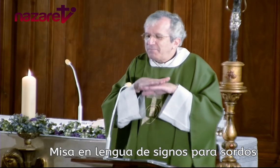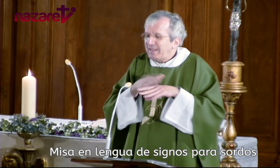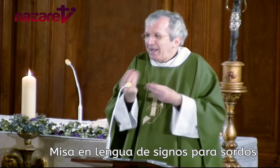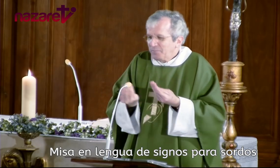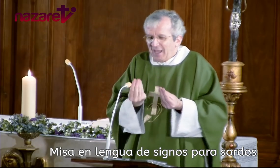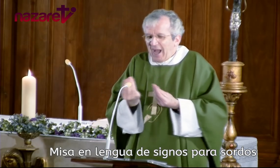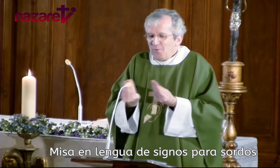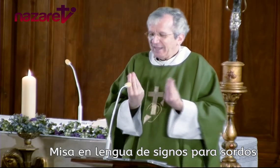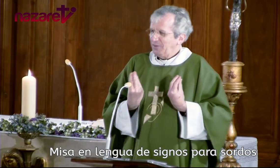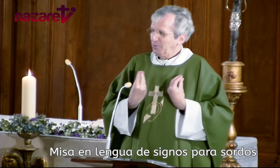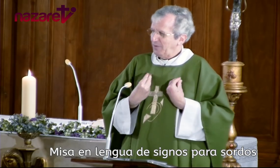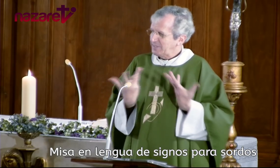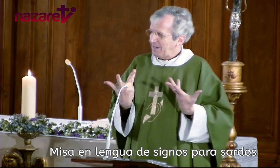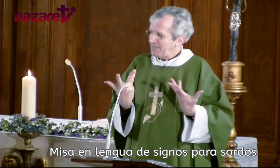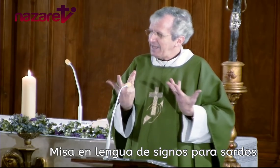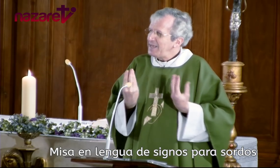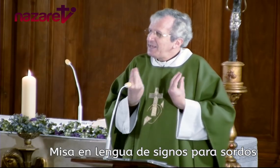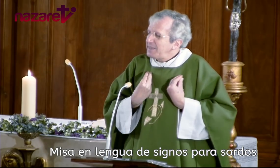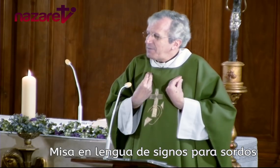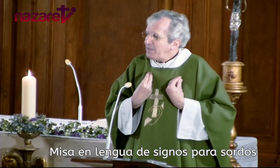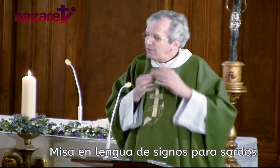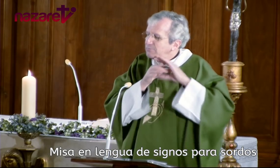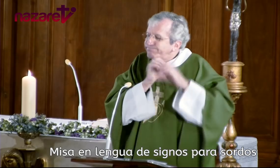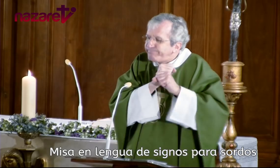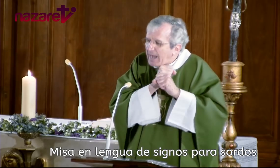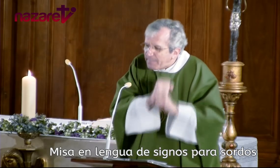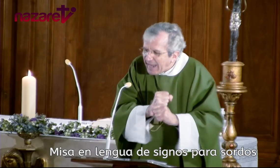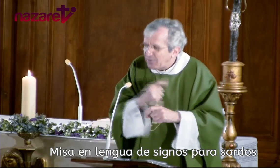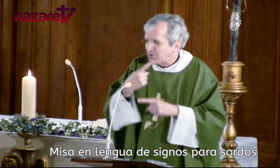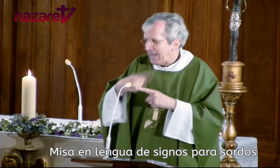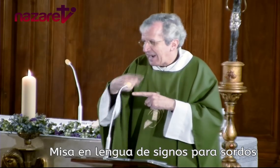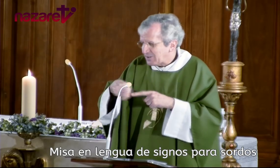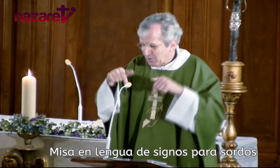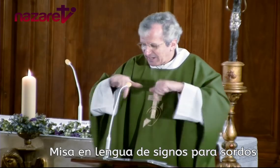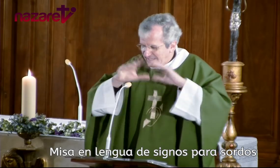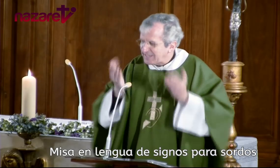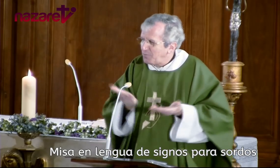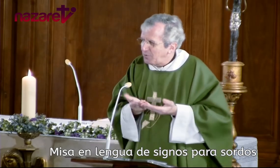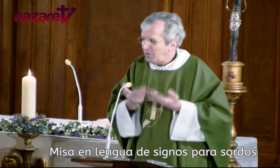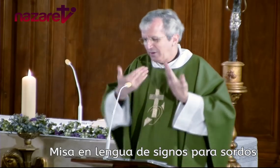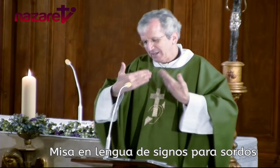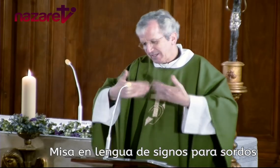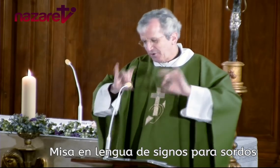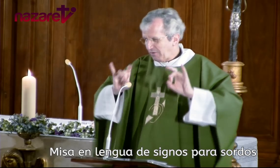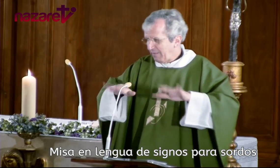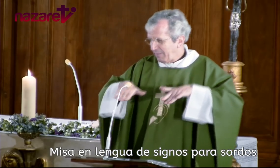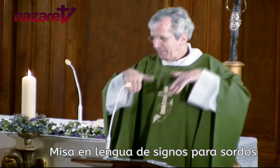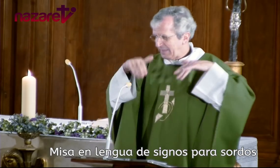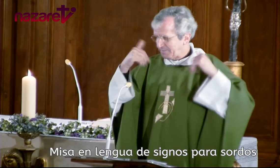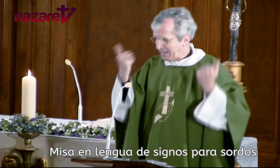invita a una actitud de nuestra vida de vivir no apegados a las cosas de este mundo, sino